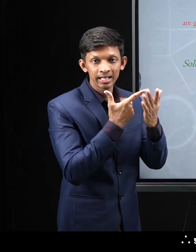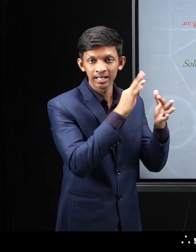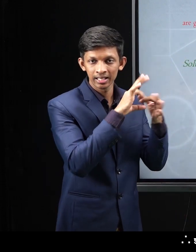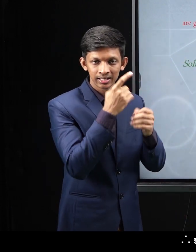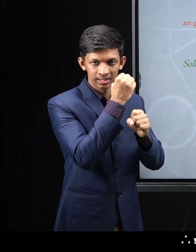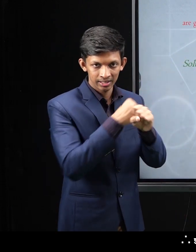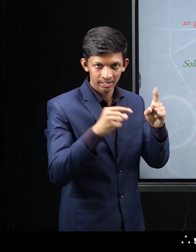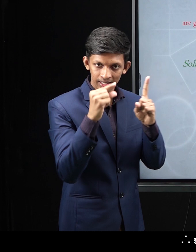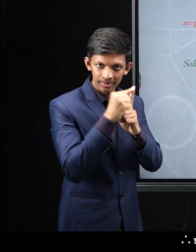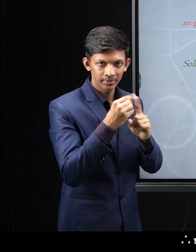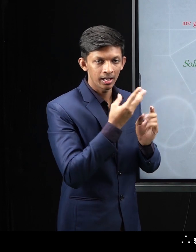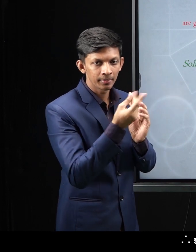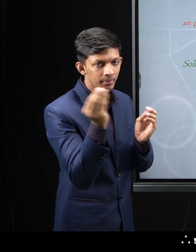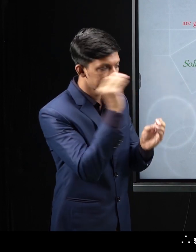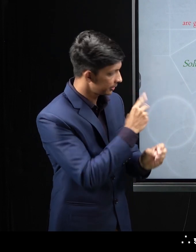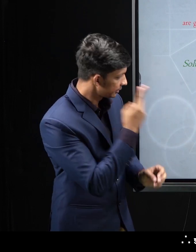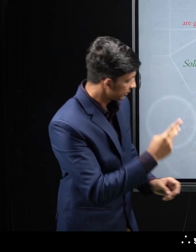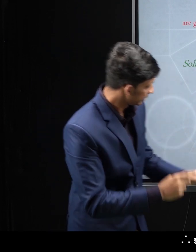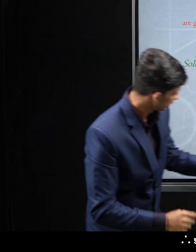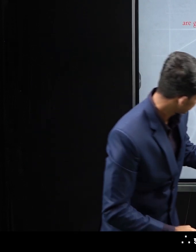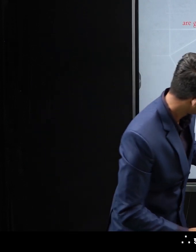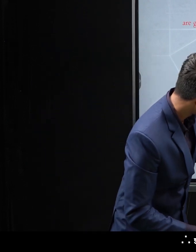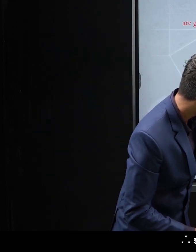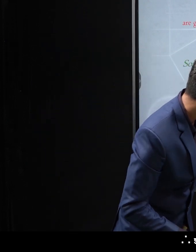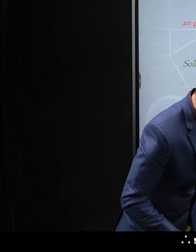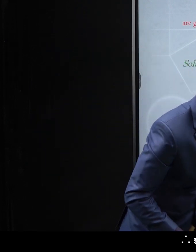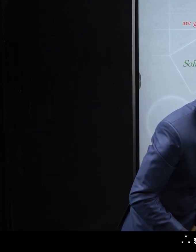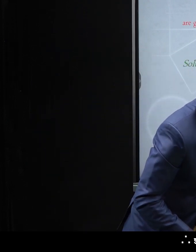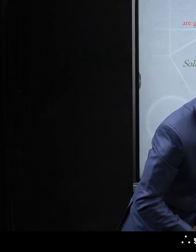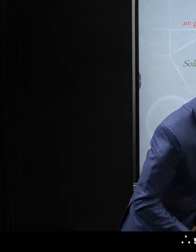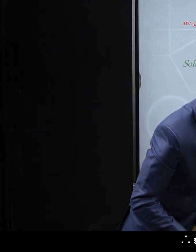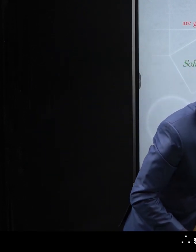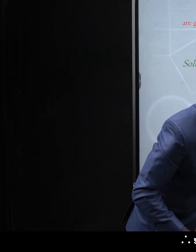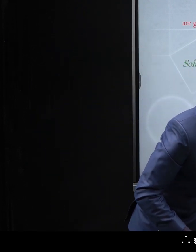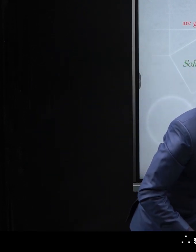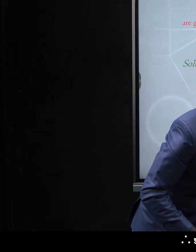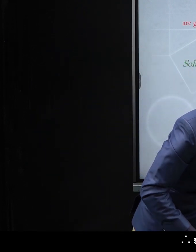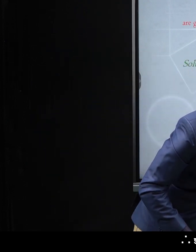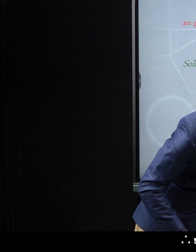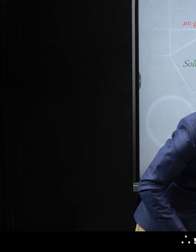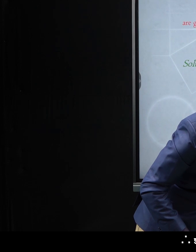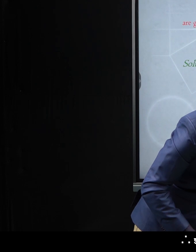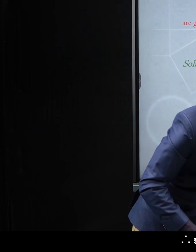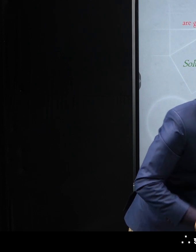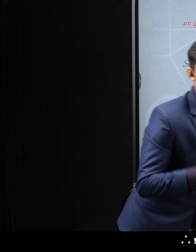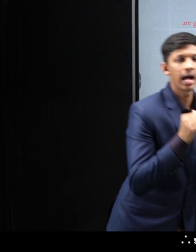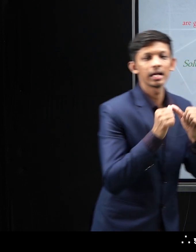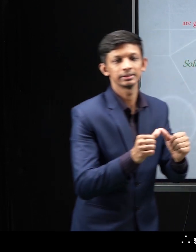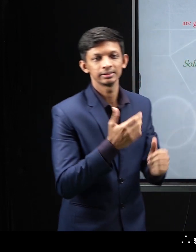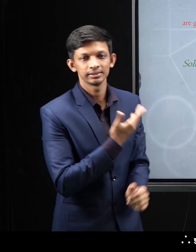దేర్ఫోర్ కావలసిన రేఖాగణిత పురోగతి 256, 128, 64 అండ్